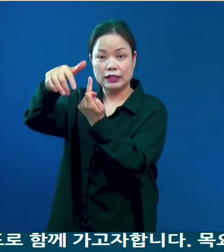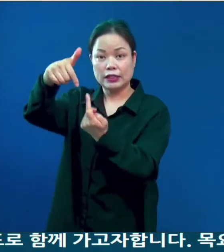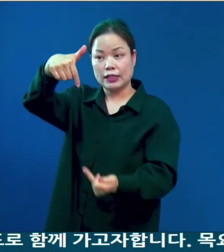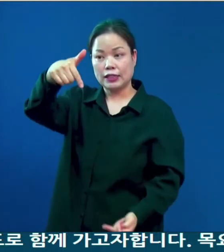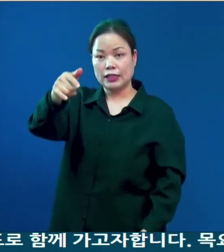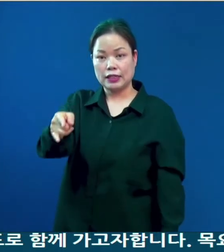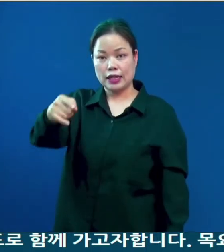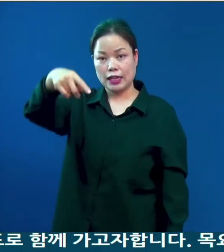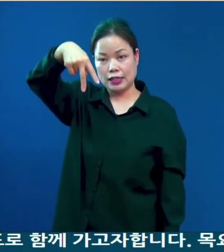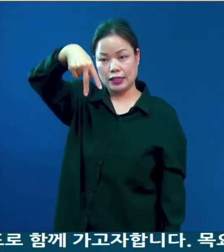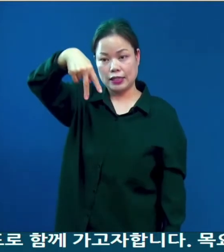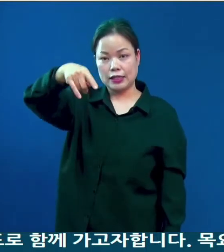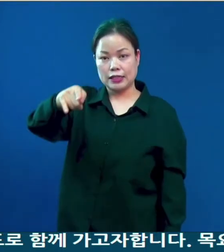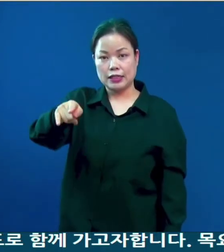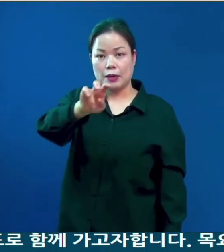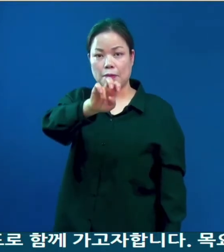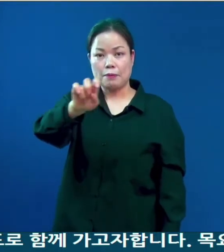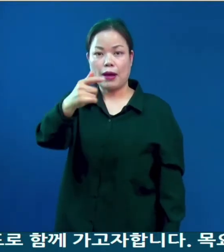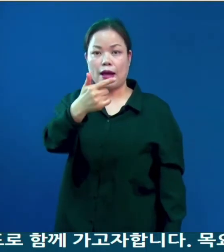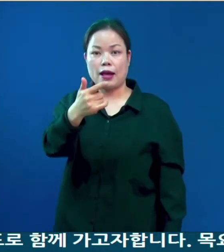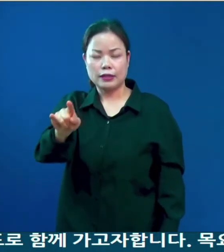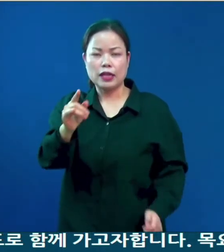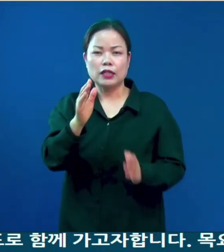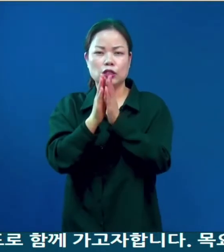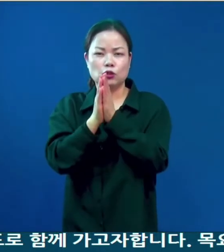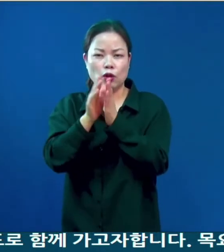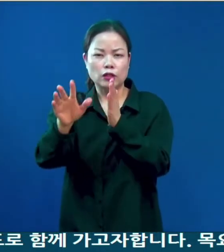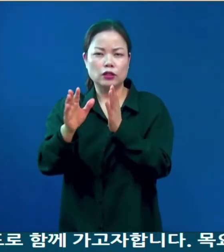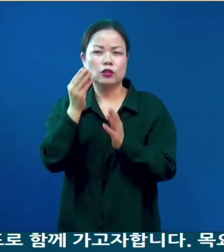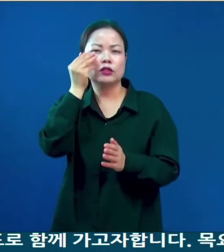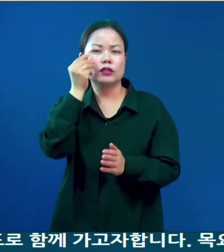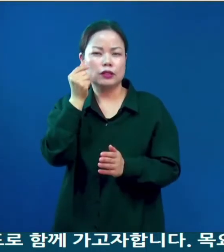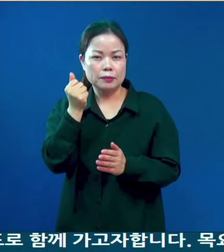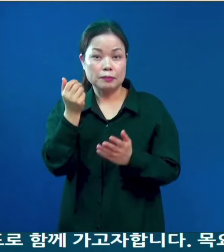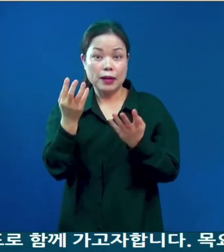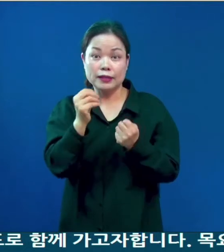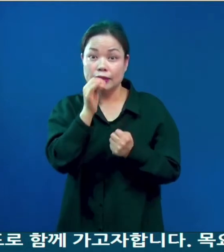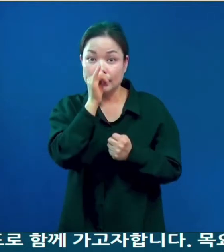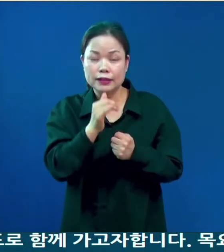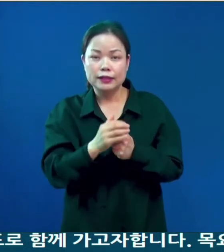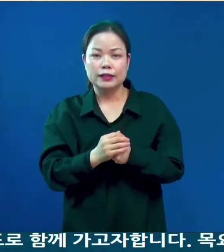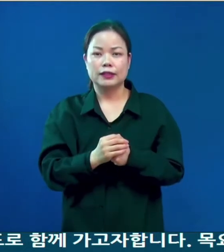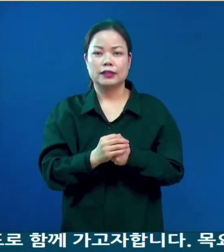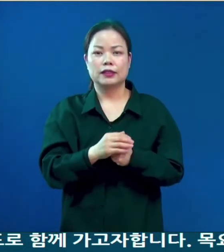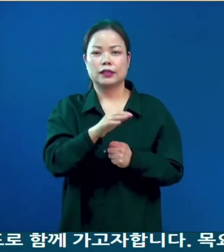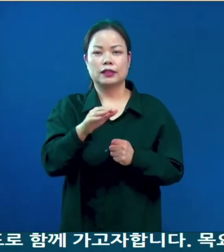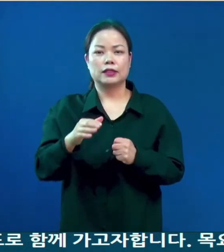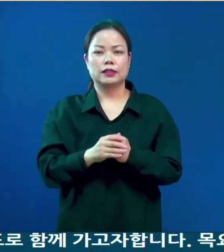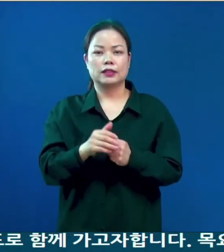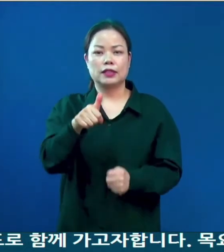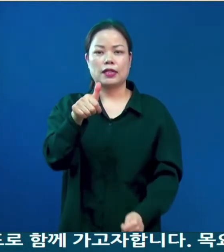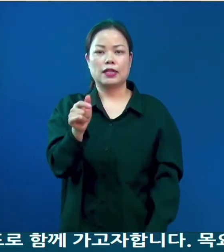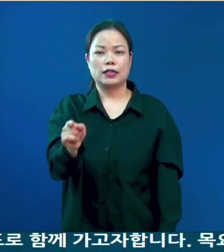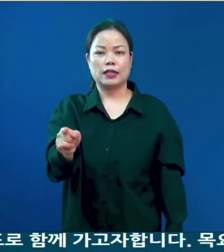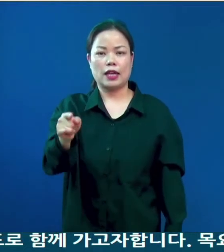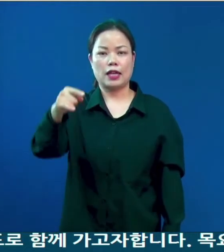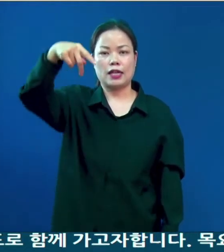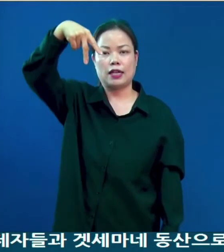당연히 이 겟세마네도, 이 동산에도 올리브가 많이 나겠죠. 이 겟세마네라는 뜻을